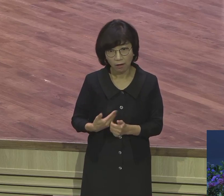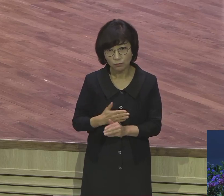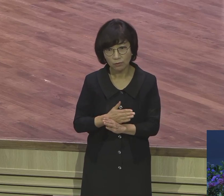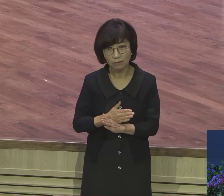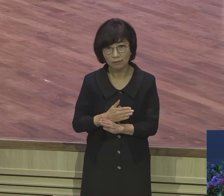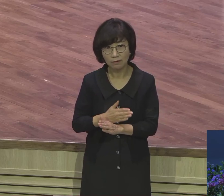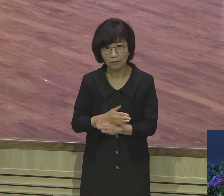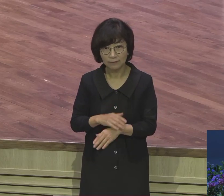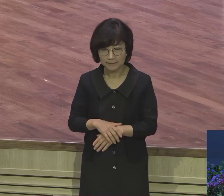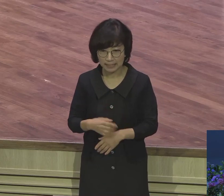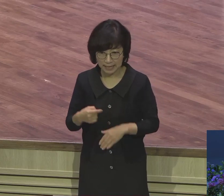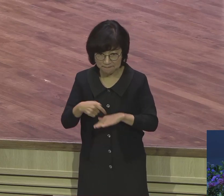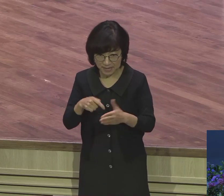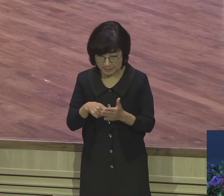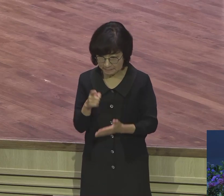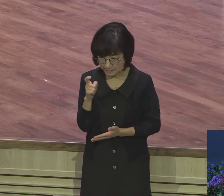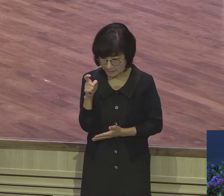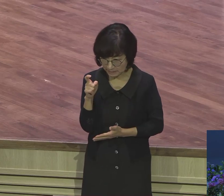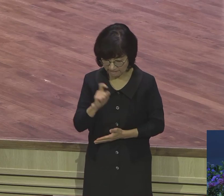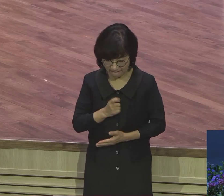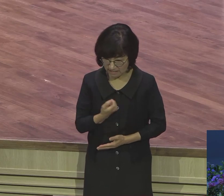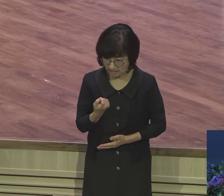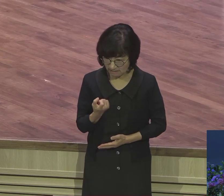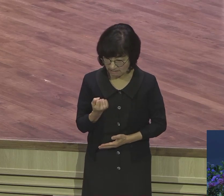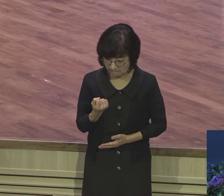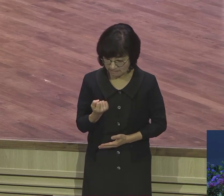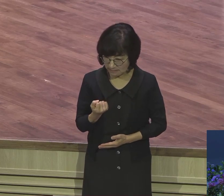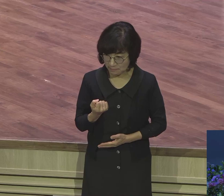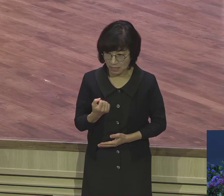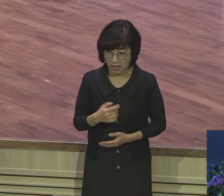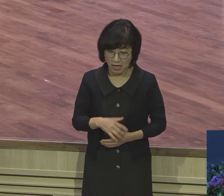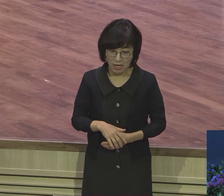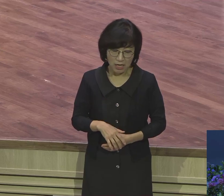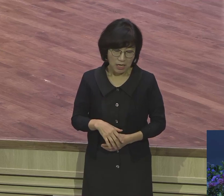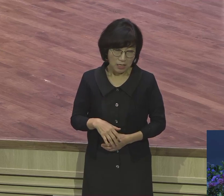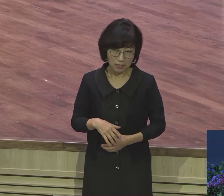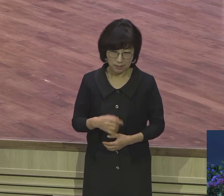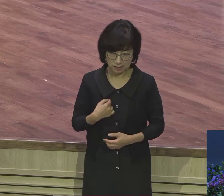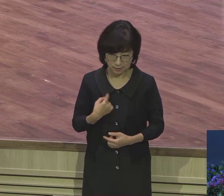보세요. 마음 편합니까? 안 편하지. 꿈에 나타나지.